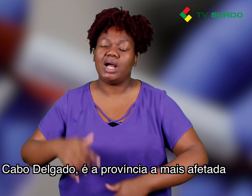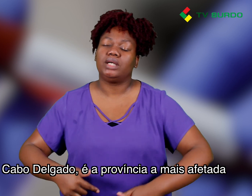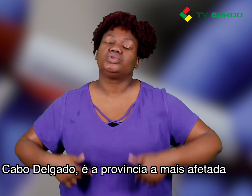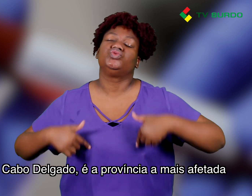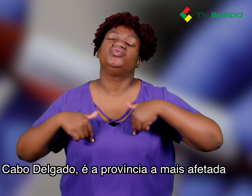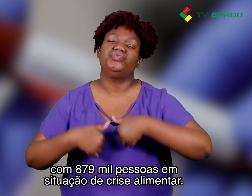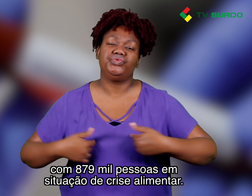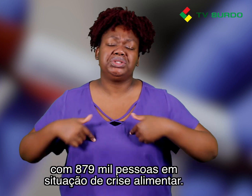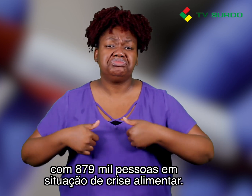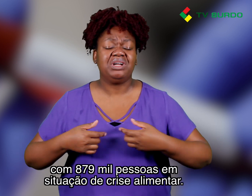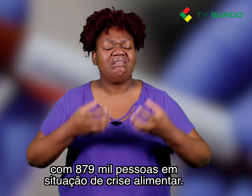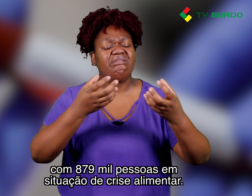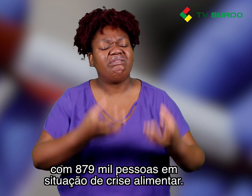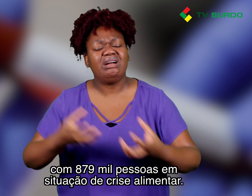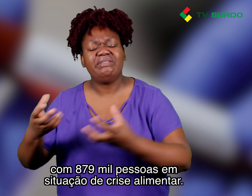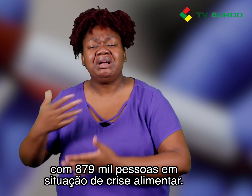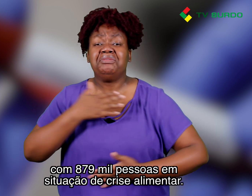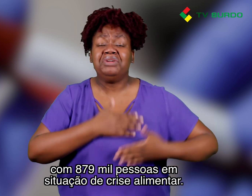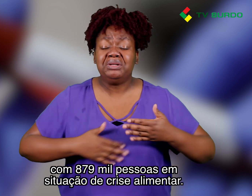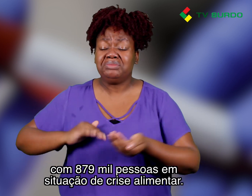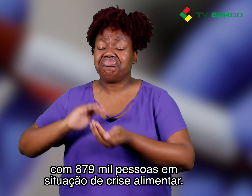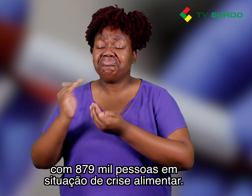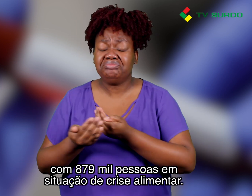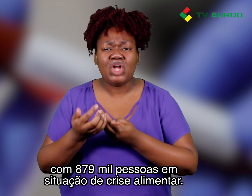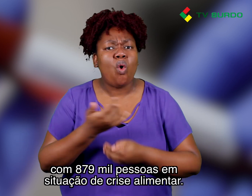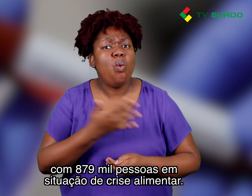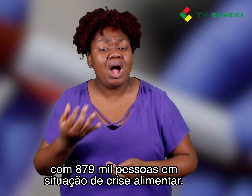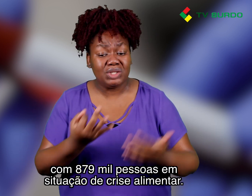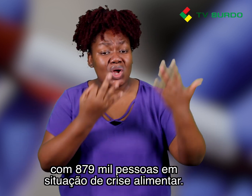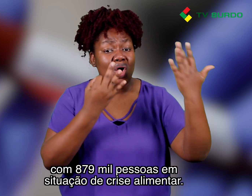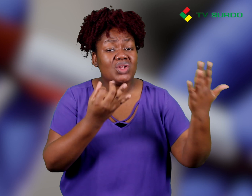afetada, com 879 mil pessoas em situação de crise alimentar.